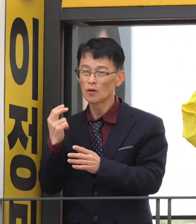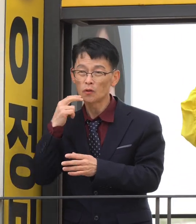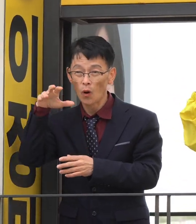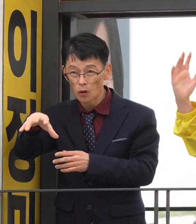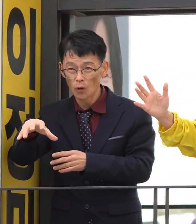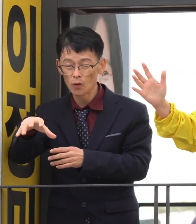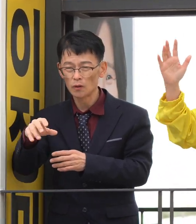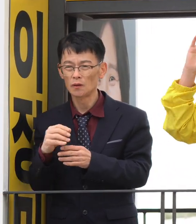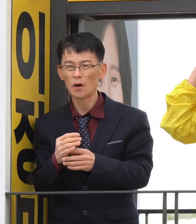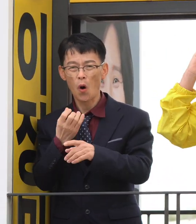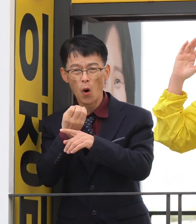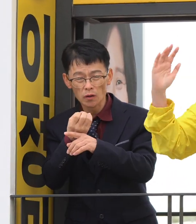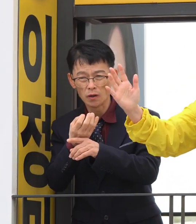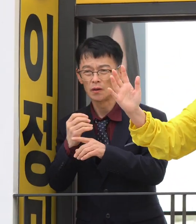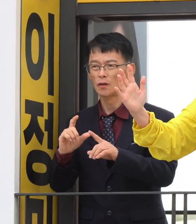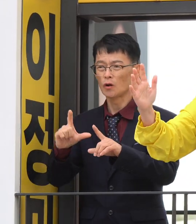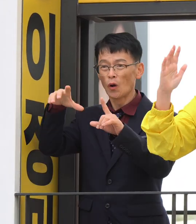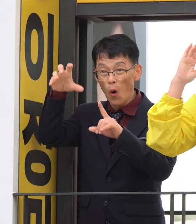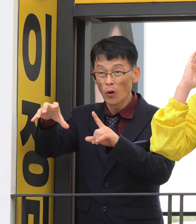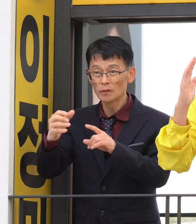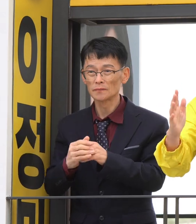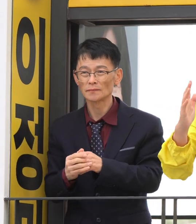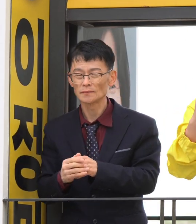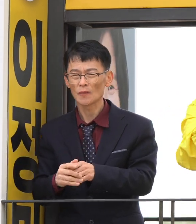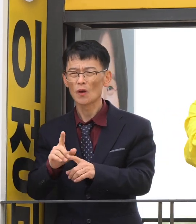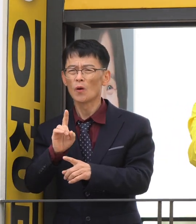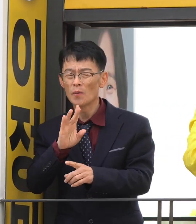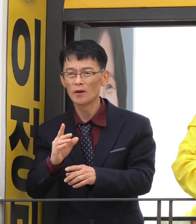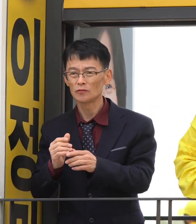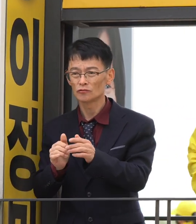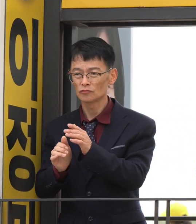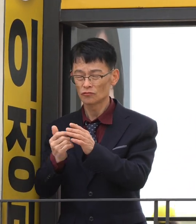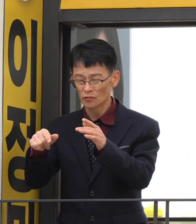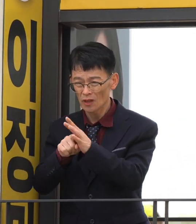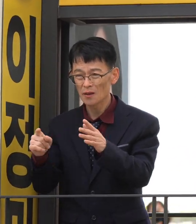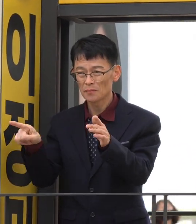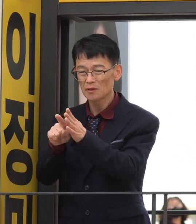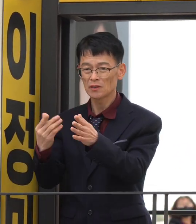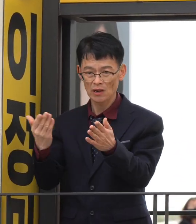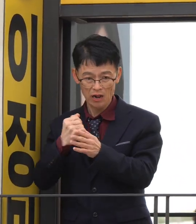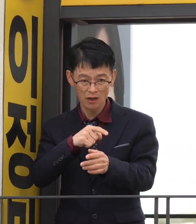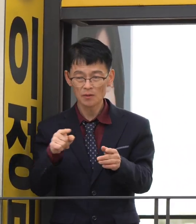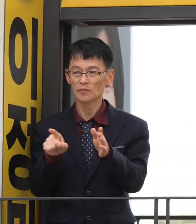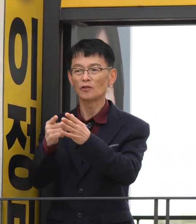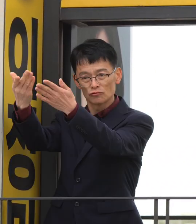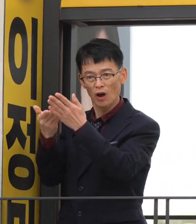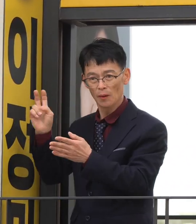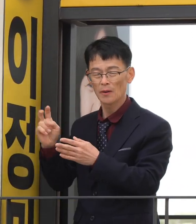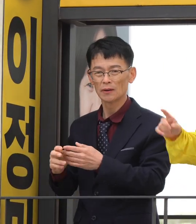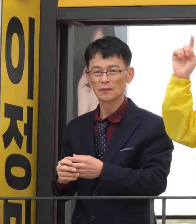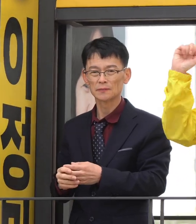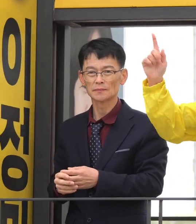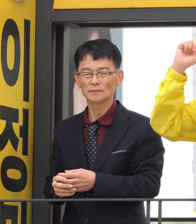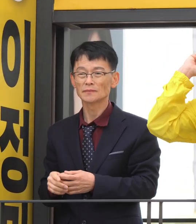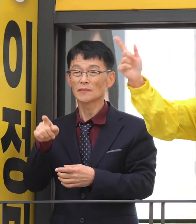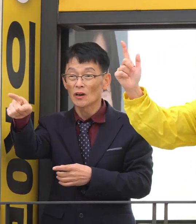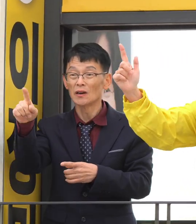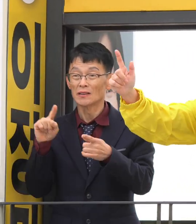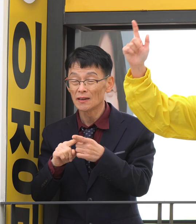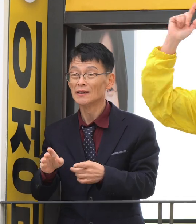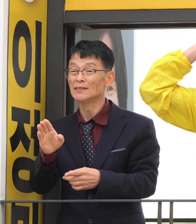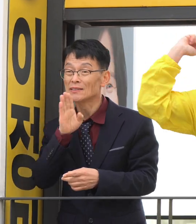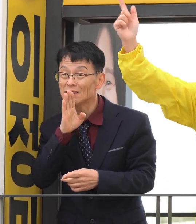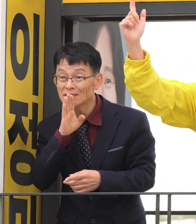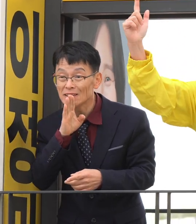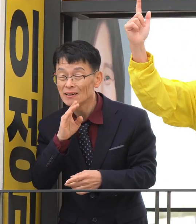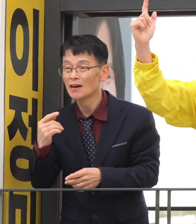송도에도 옥년에도 동춘에도 오로지 주민들 믿고 일할 것이다 믿어주셨습니다. 그